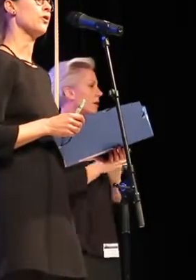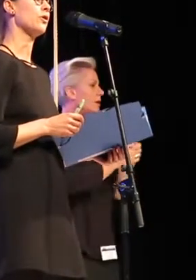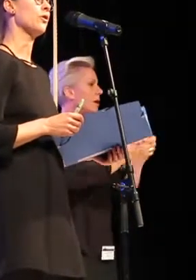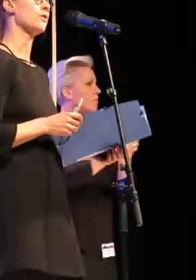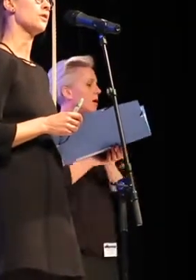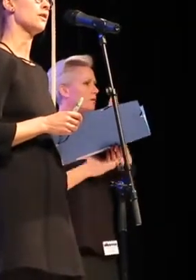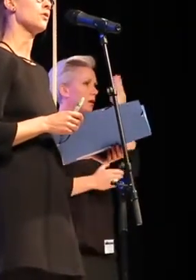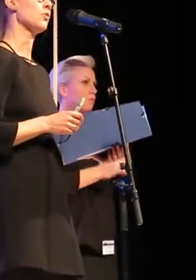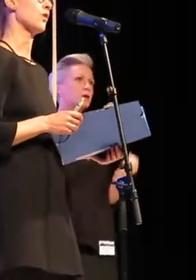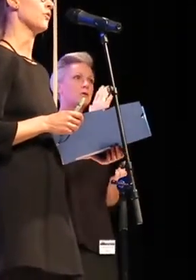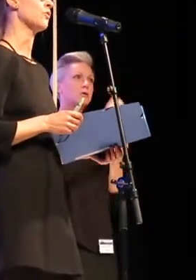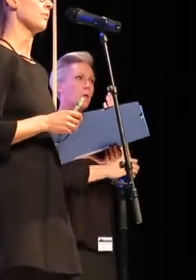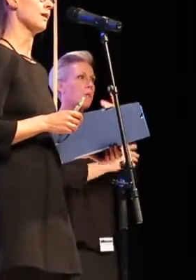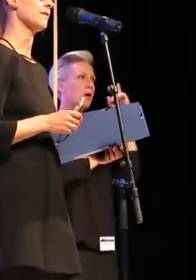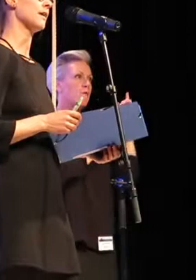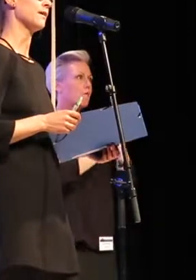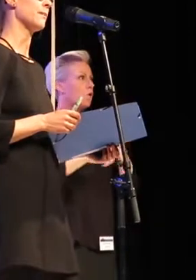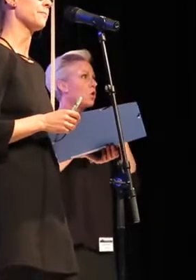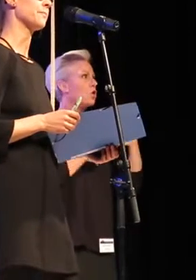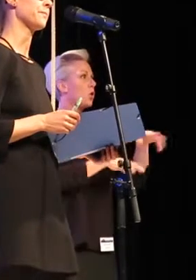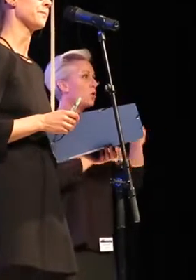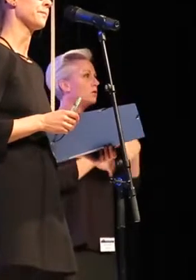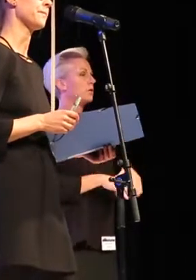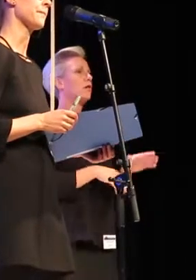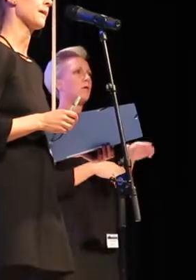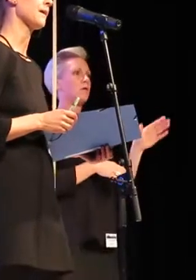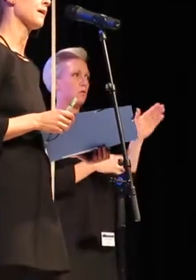skapar en folkrörelse, då kan vad som helst hända.